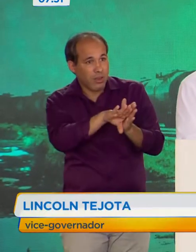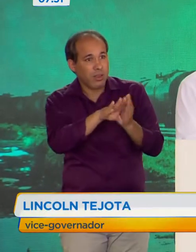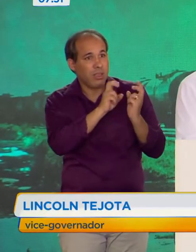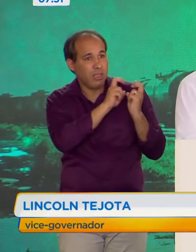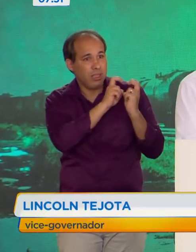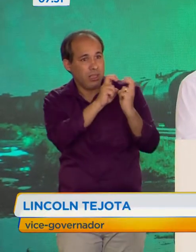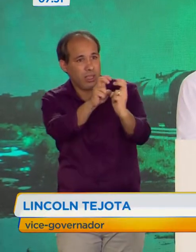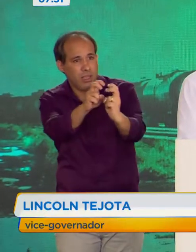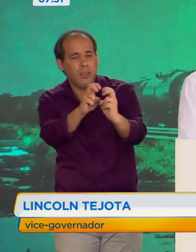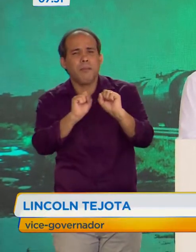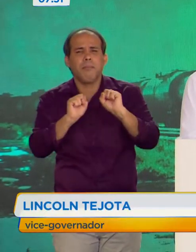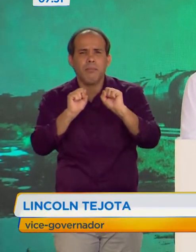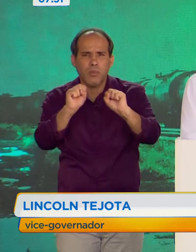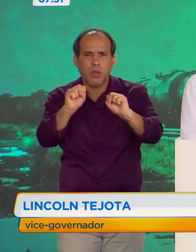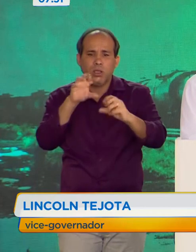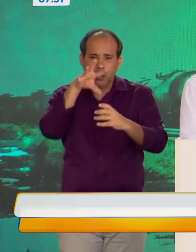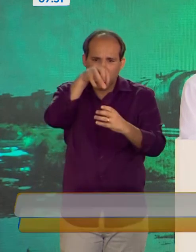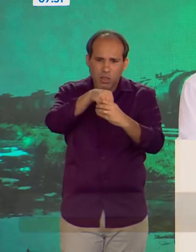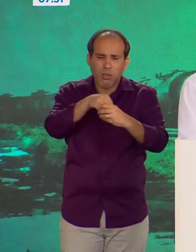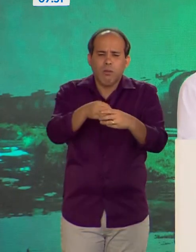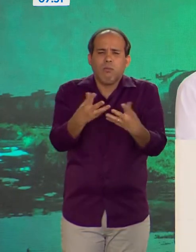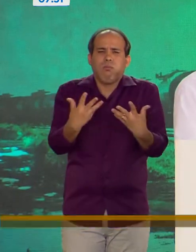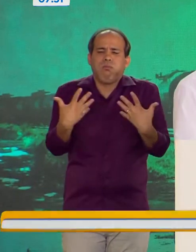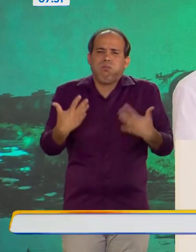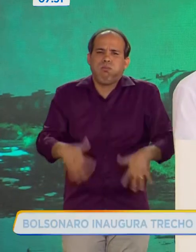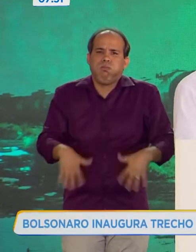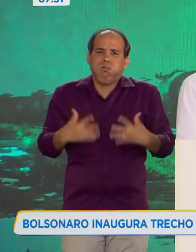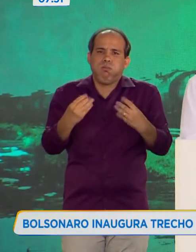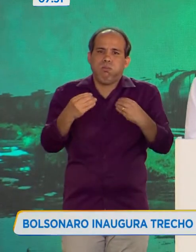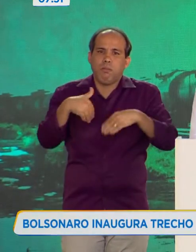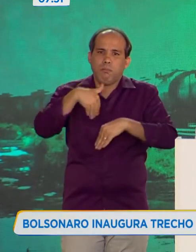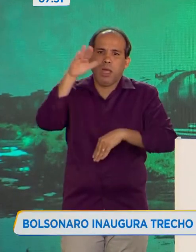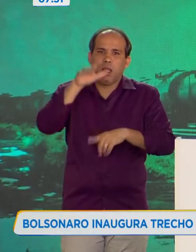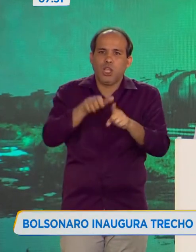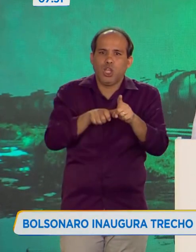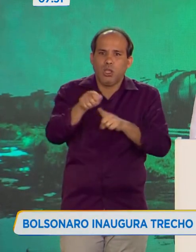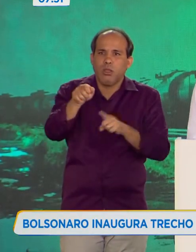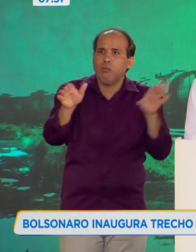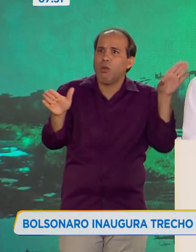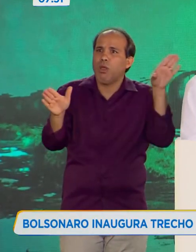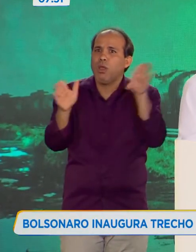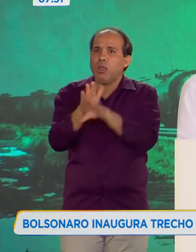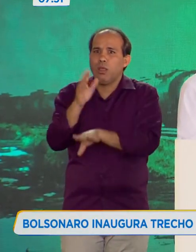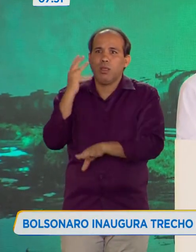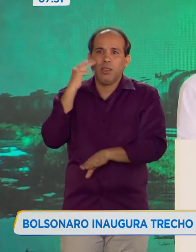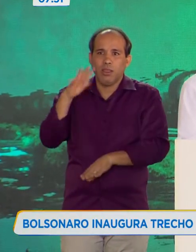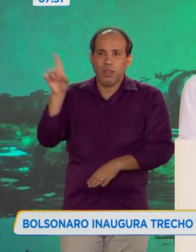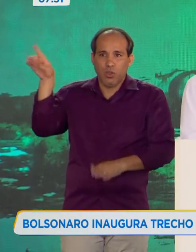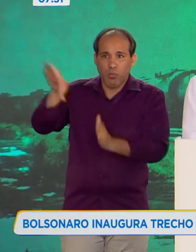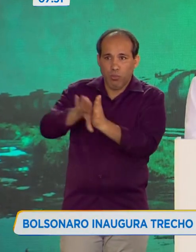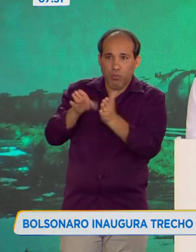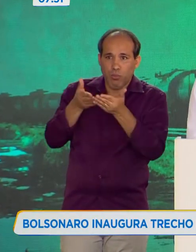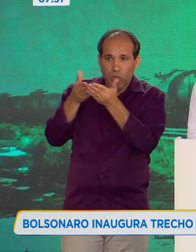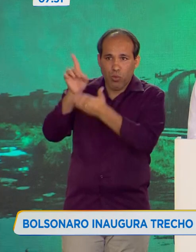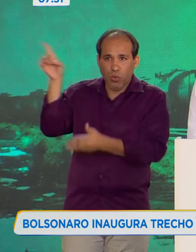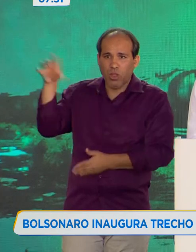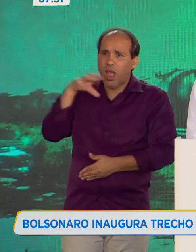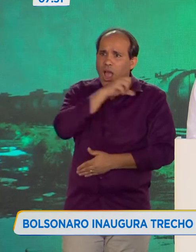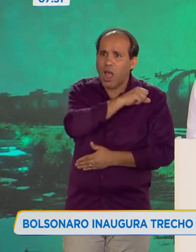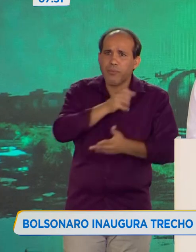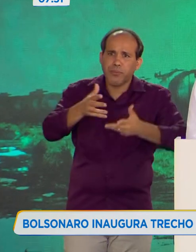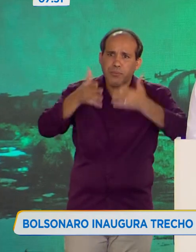possibilitar toneladas de grãos cheguem até o Porto de Santos numa velocidade mais rápida, num preço